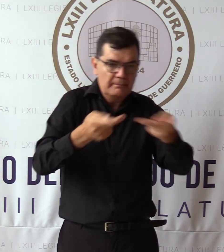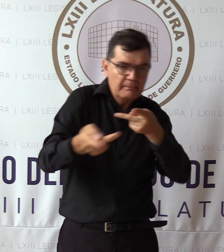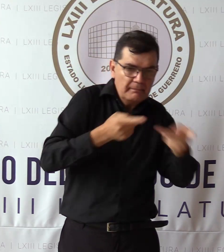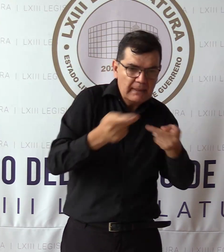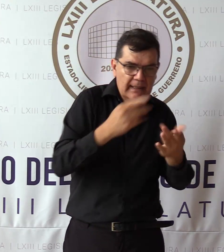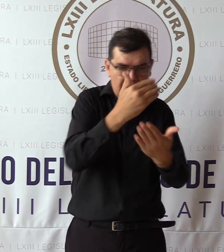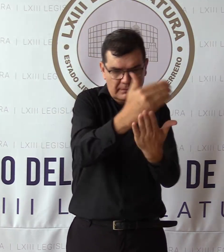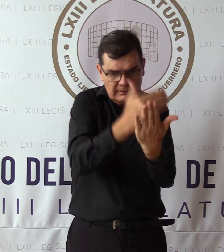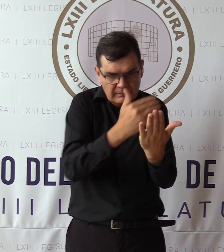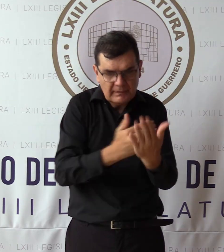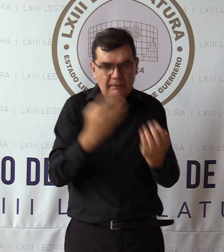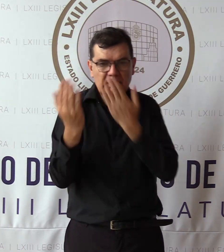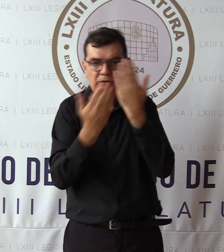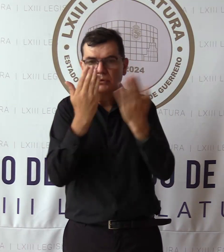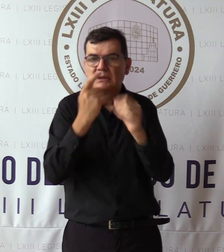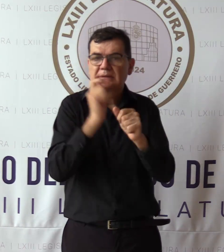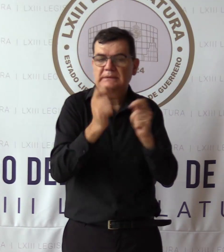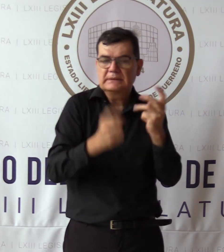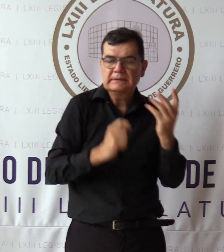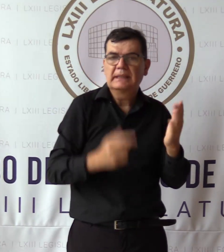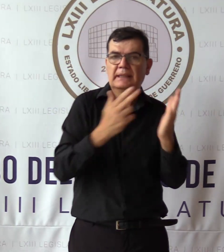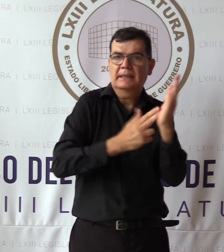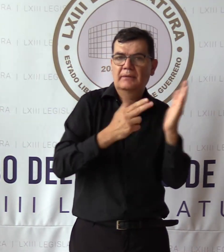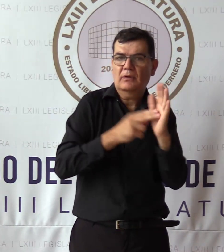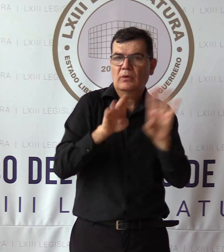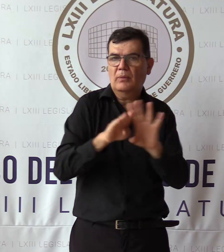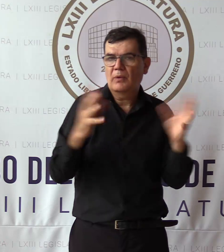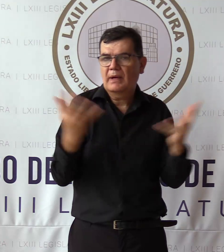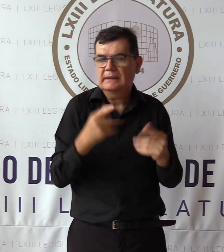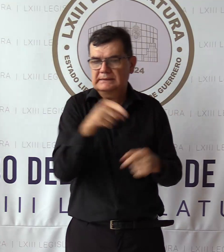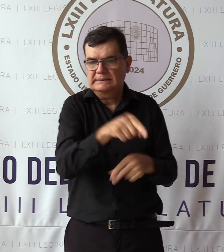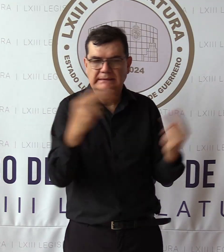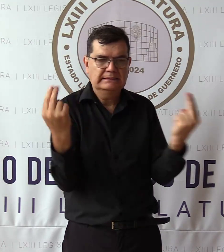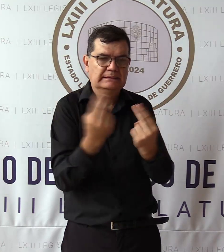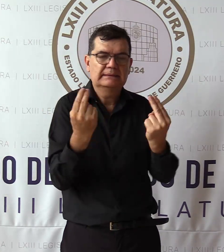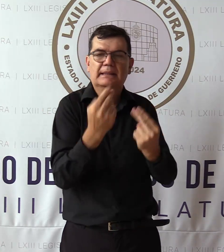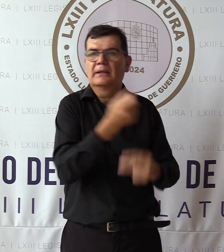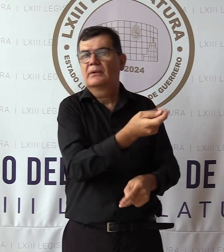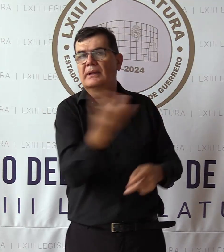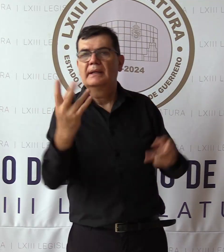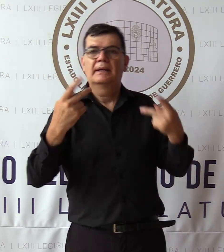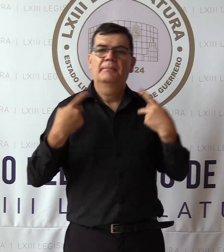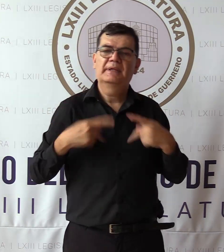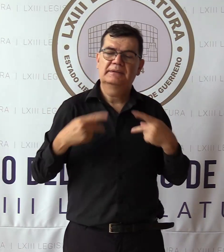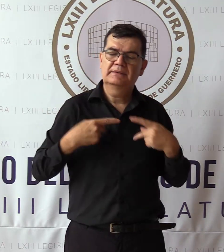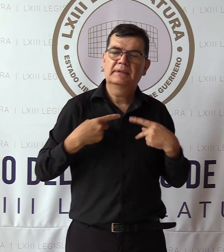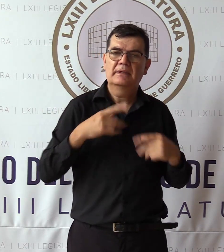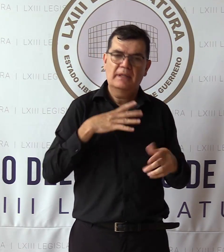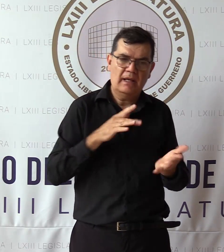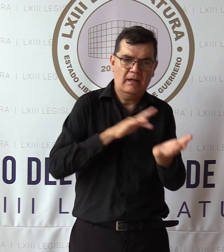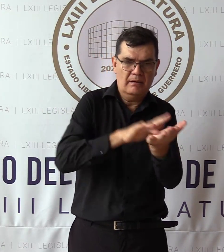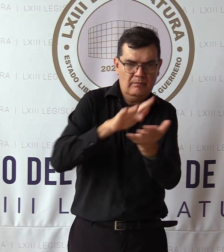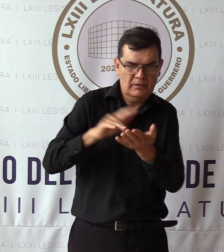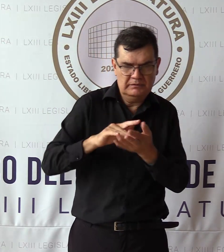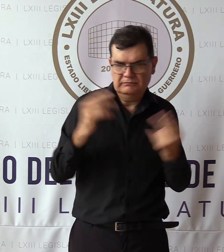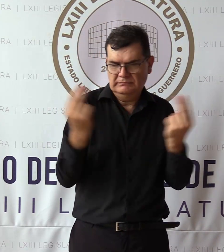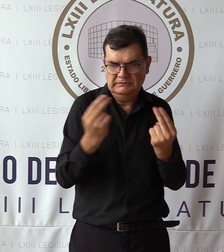estudio y herramientas de aprendizaje en función de las necesidades de las personas y otorgar los apoyos necesarios para facilitar